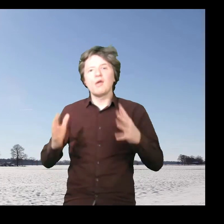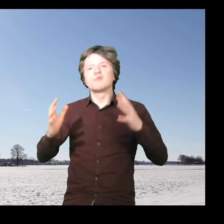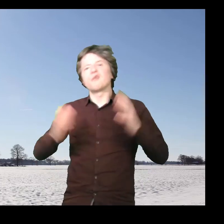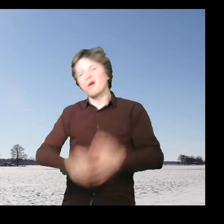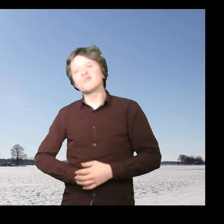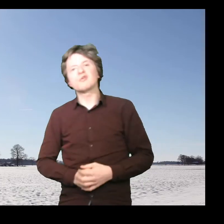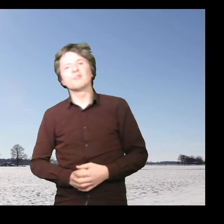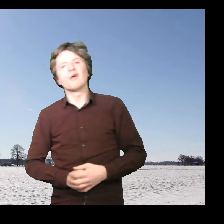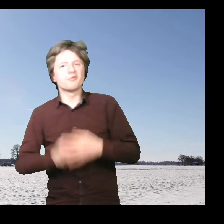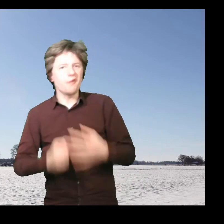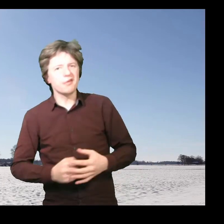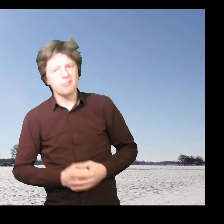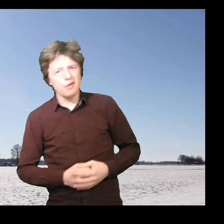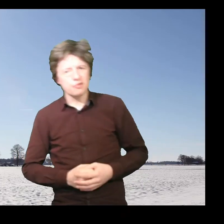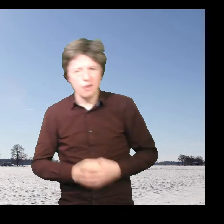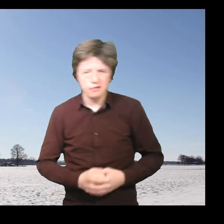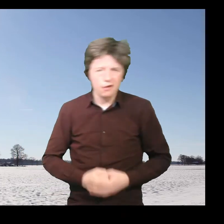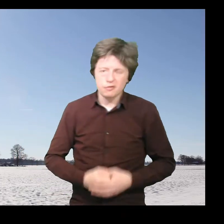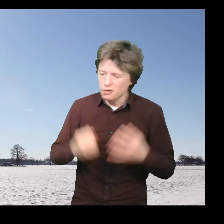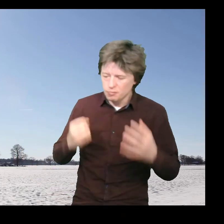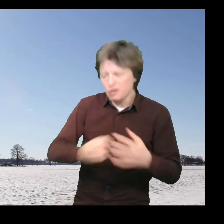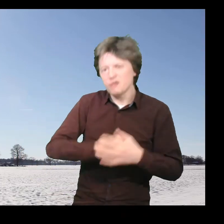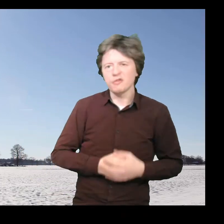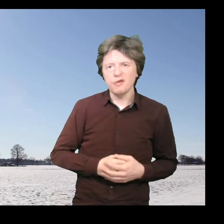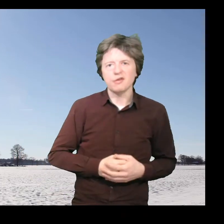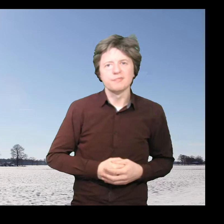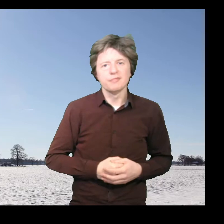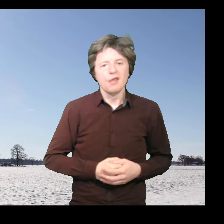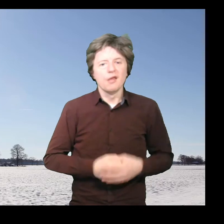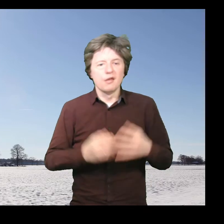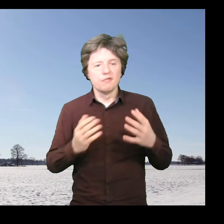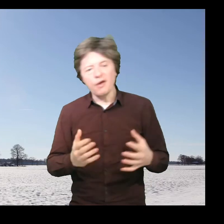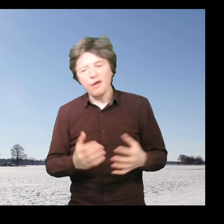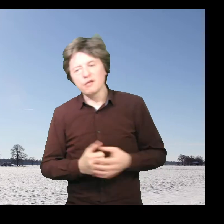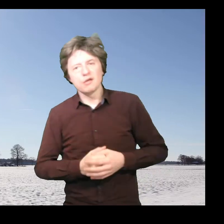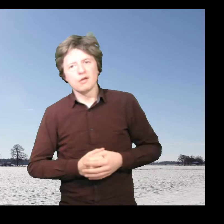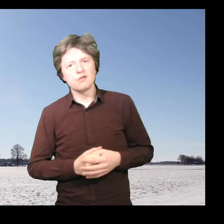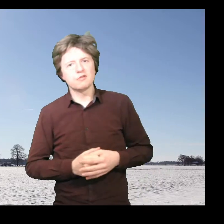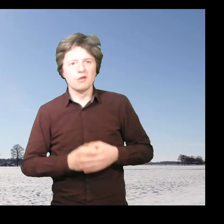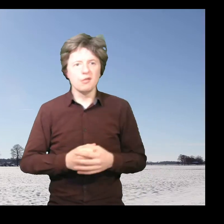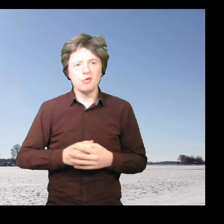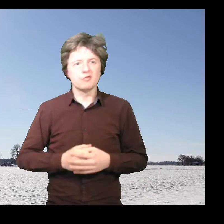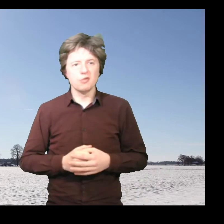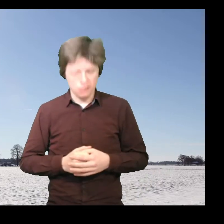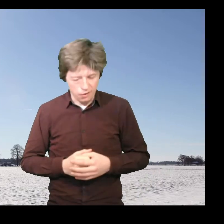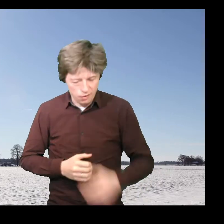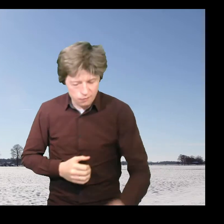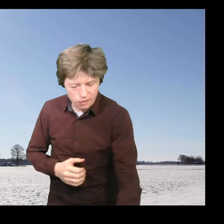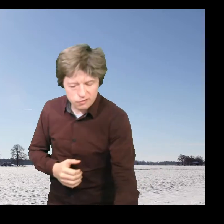Hey, van harte welkom en fijn dat je meedoet met de preek van de week. We gaan iets heel moois doen met elkaar. We gaan samen